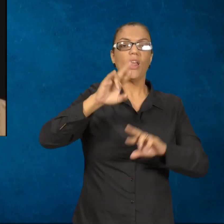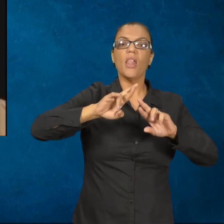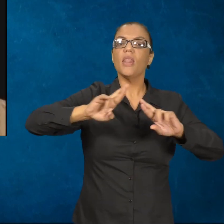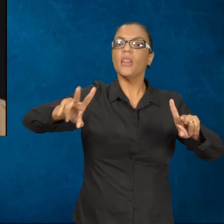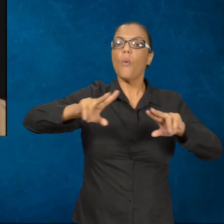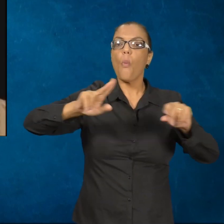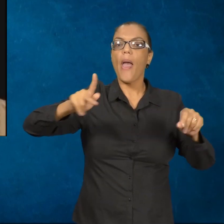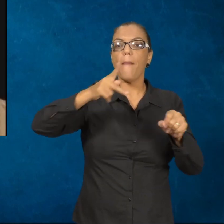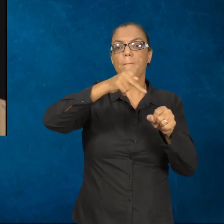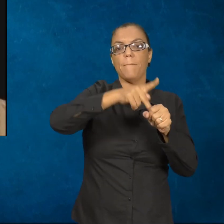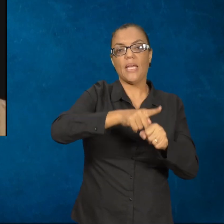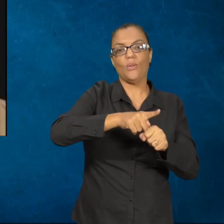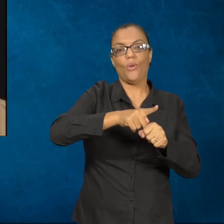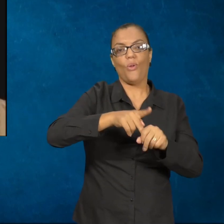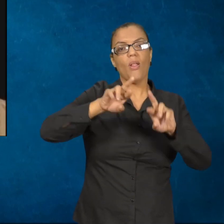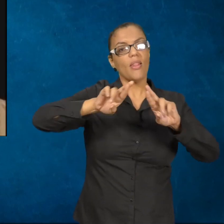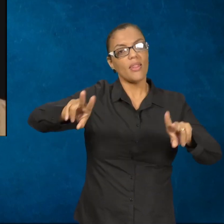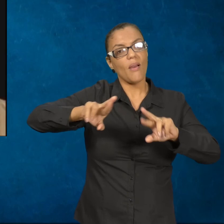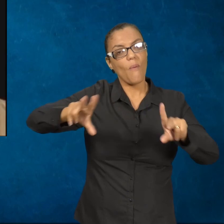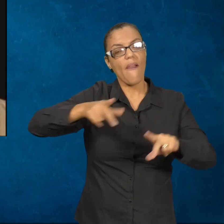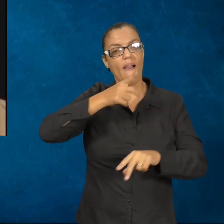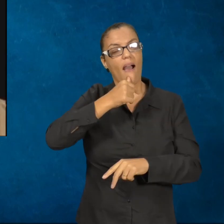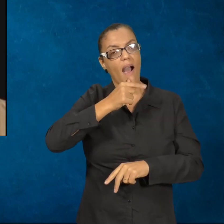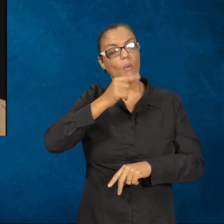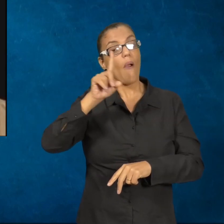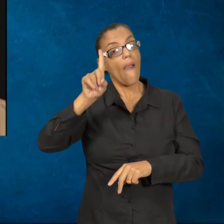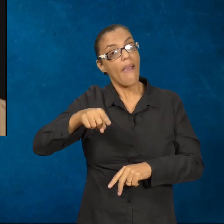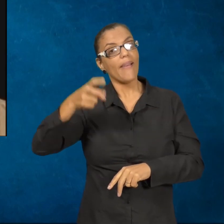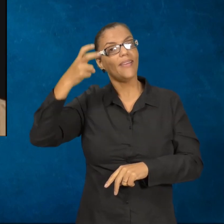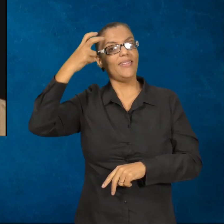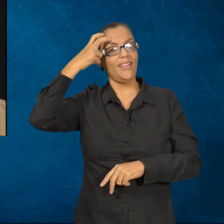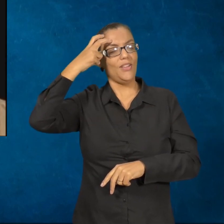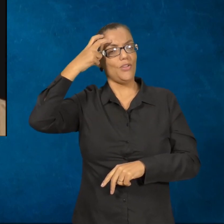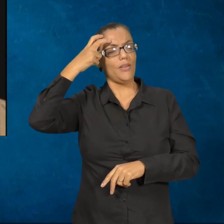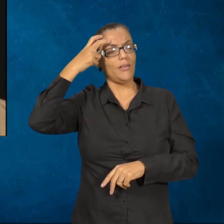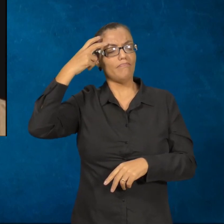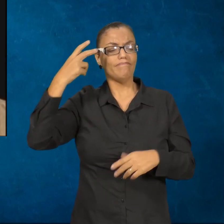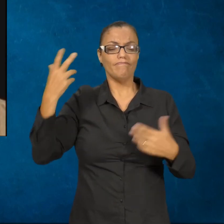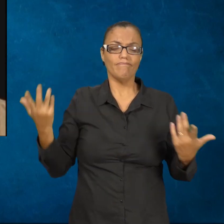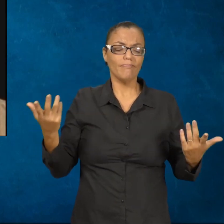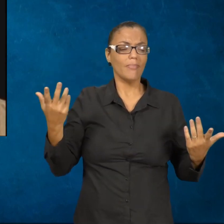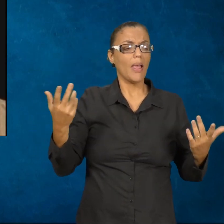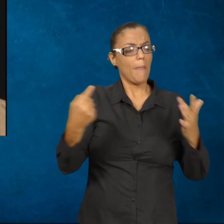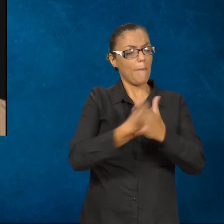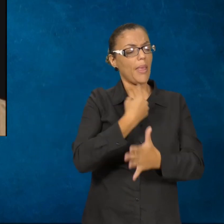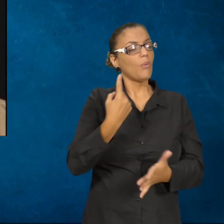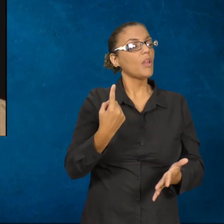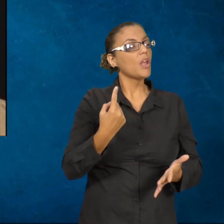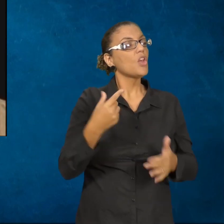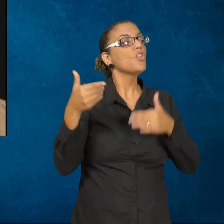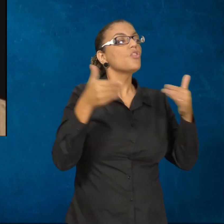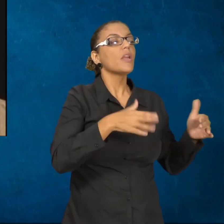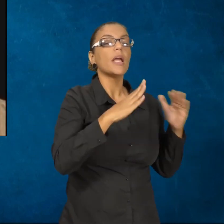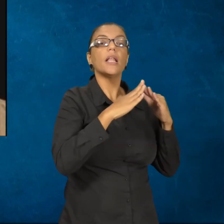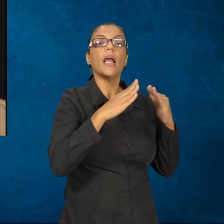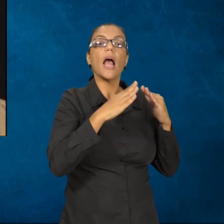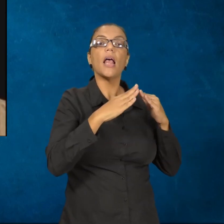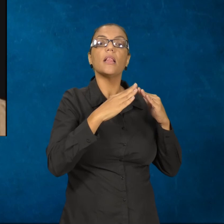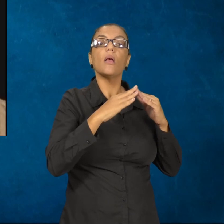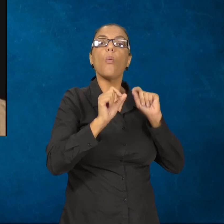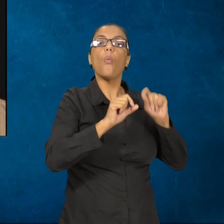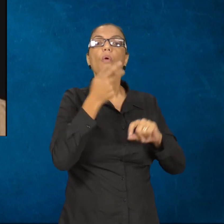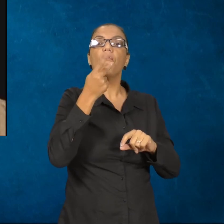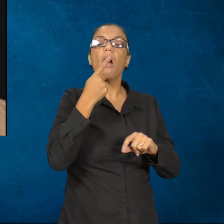é inteligência. É aí que ele se safa. Tá claro? Professor, chegando em casa, o que eu falo para o meu filho em uma palavra para ficar mais